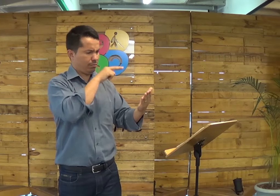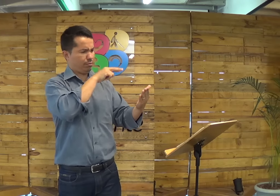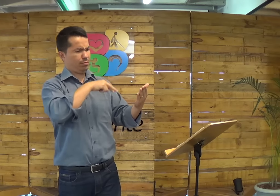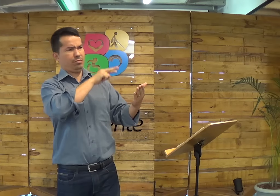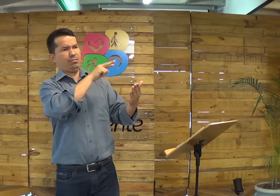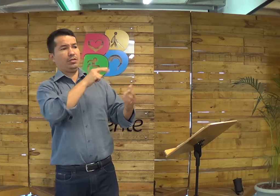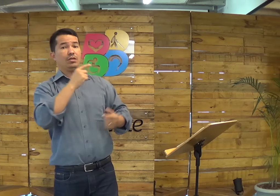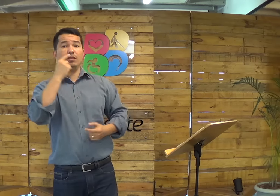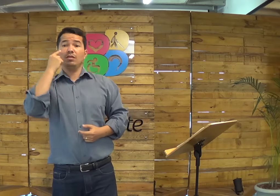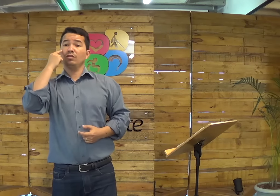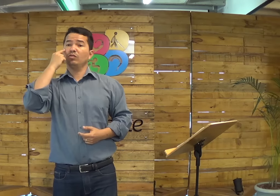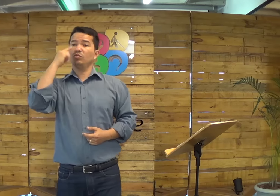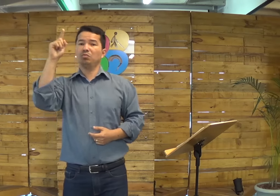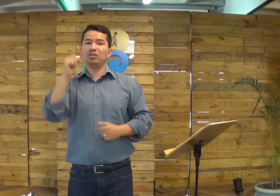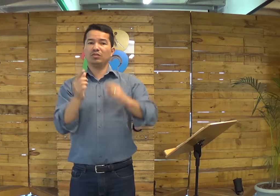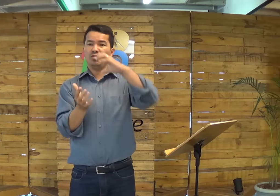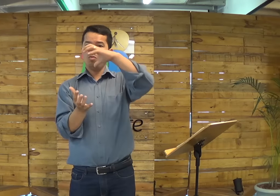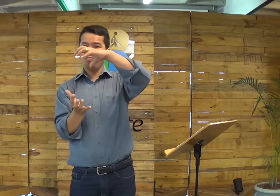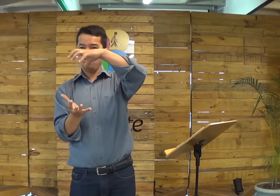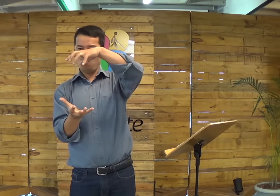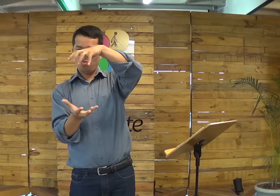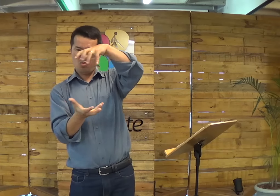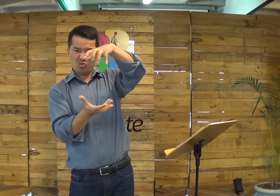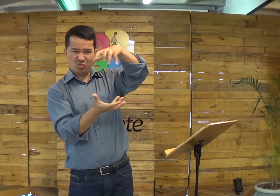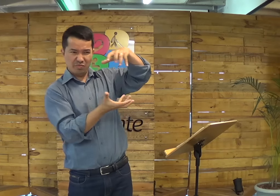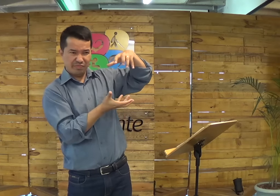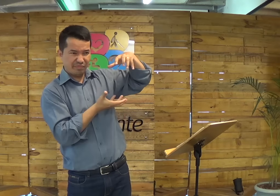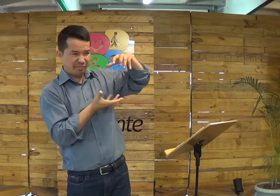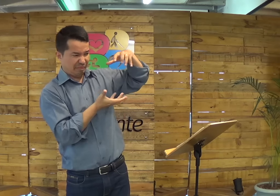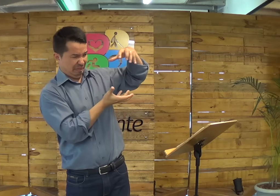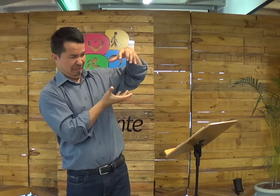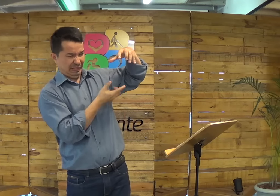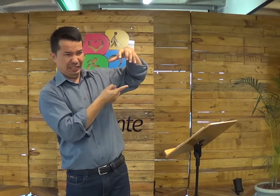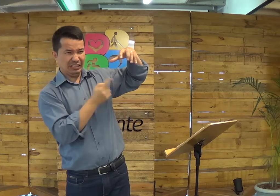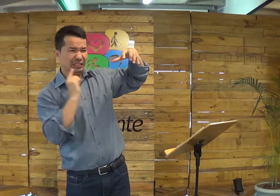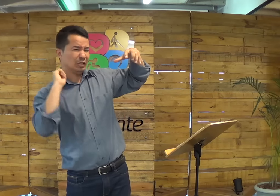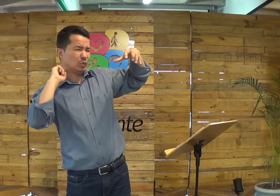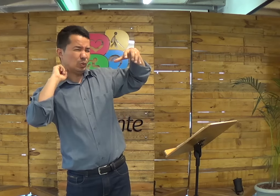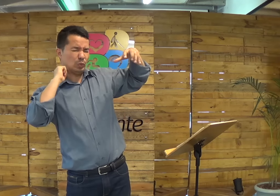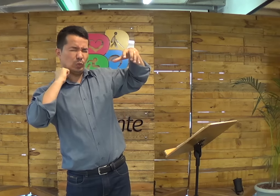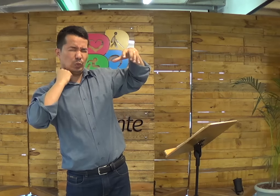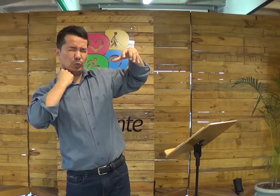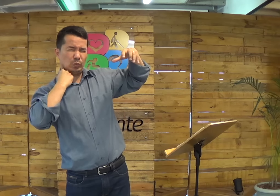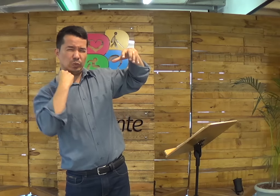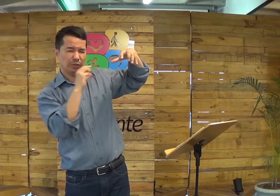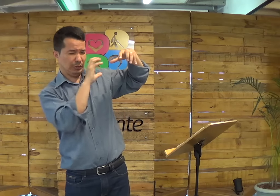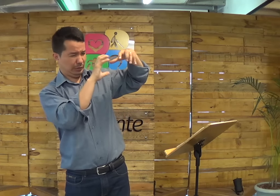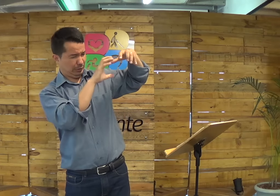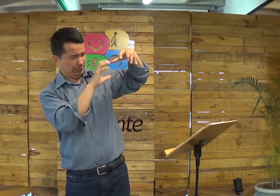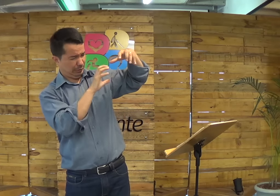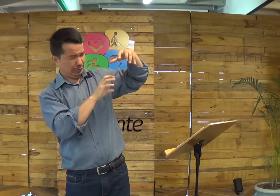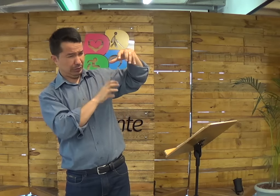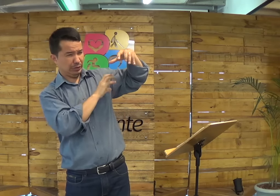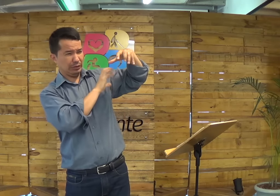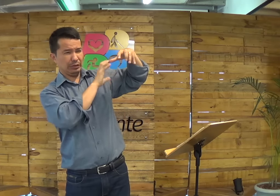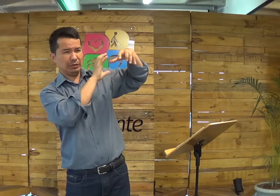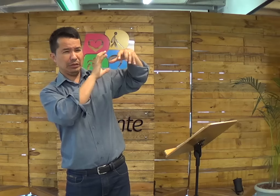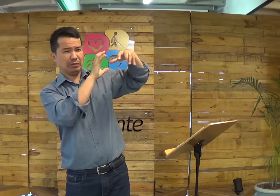se eu estava lendo e eu descobri uma coisa tinha ali um mundo mas o mundo parecia que